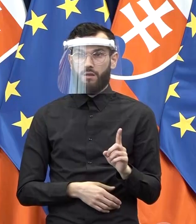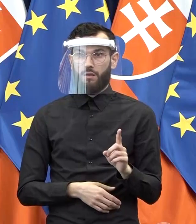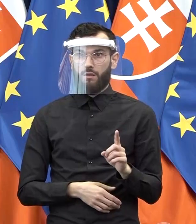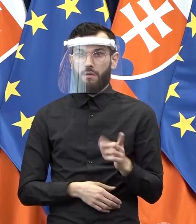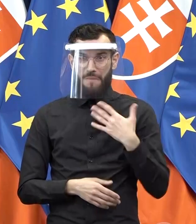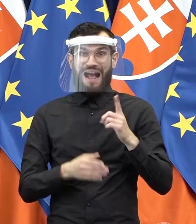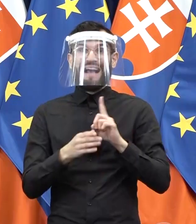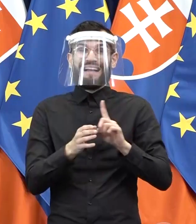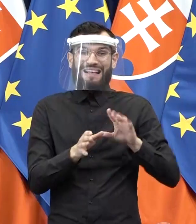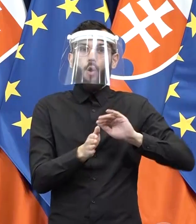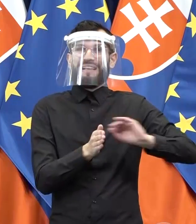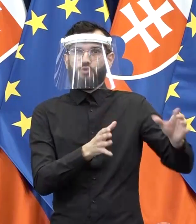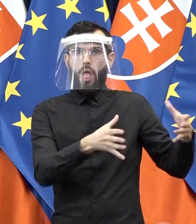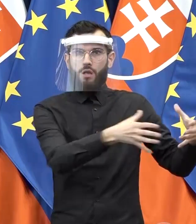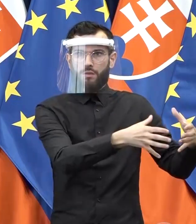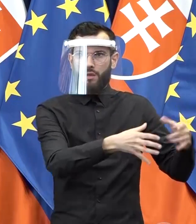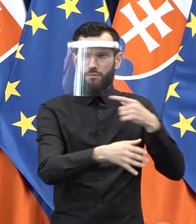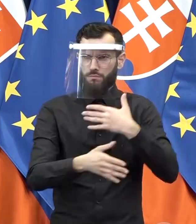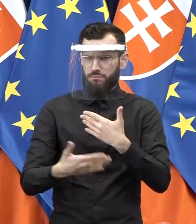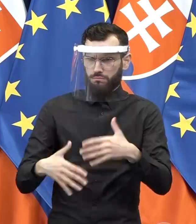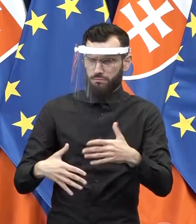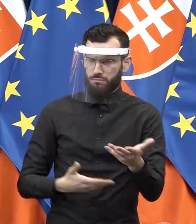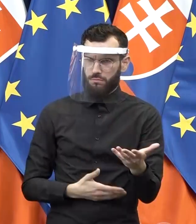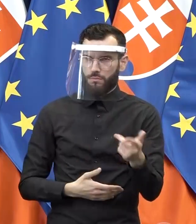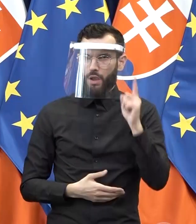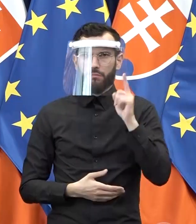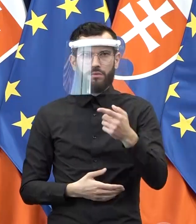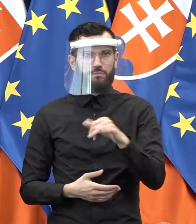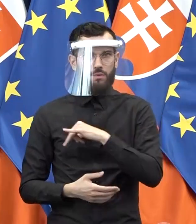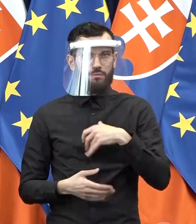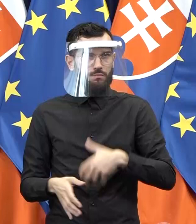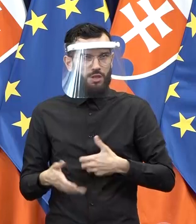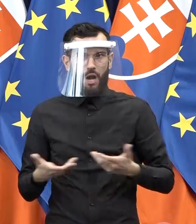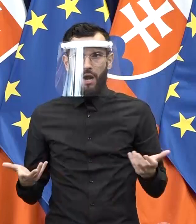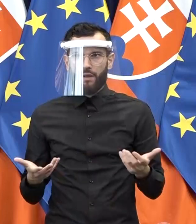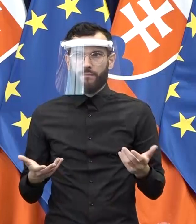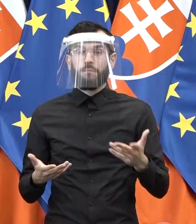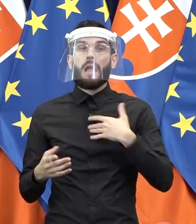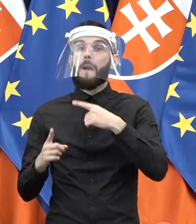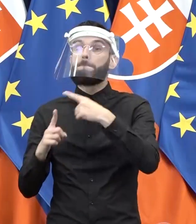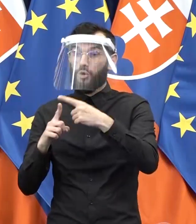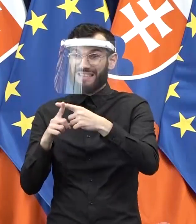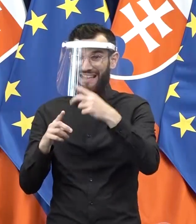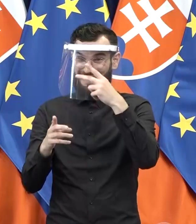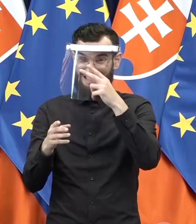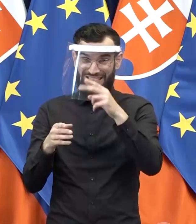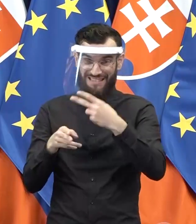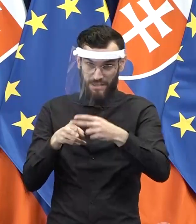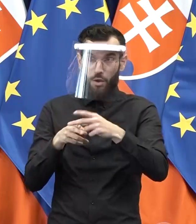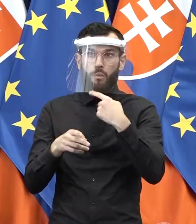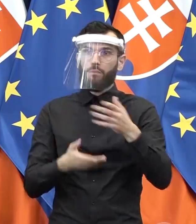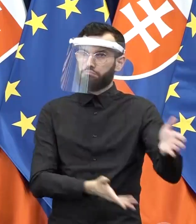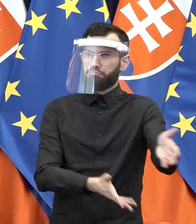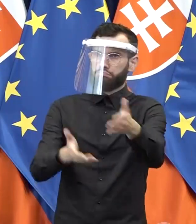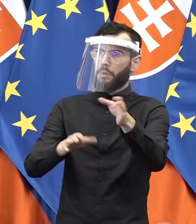Je na izolácii. Akože tam nič také nehrozí. Zase by som sa nevystražil. Teraz akože my tu pozitívne otestujeme niekoho a necháme ho, že v